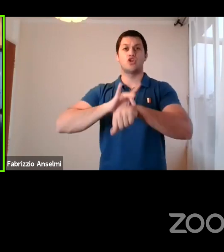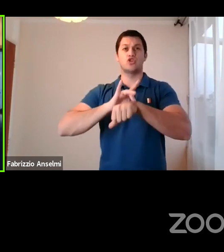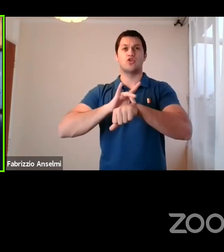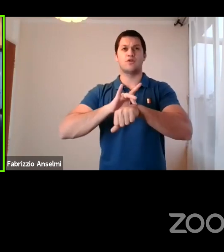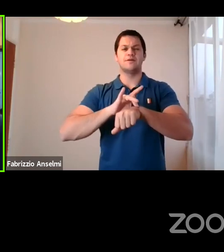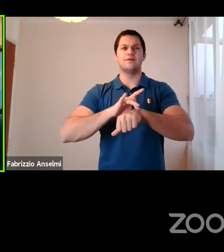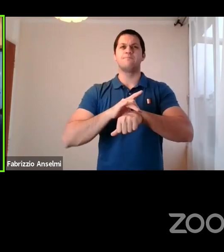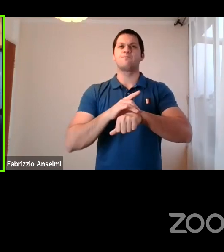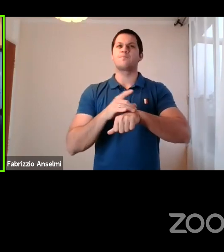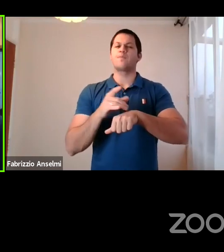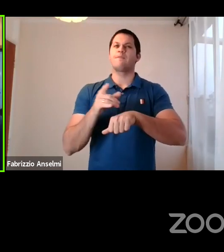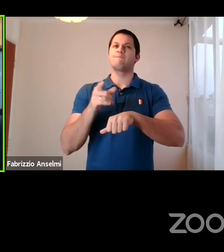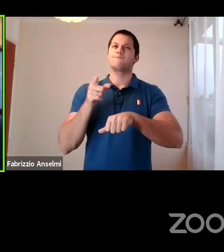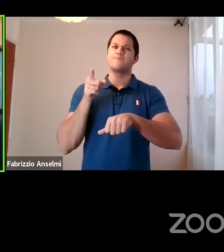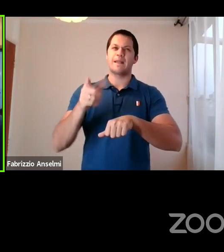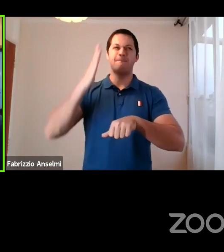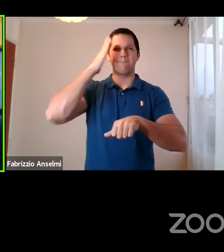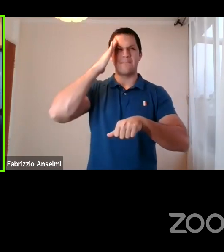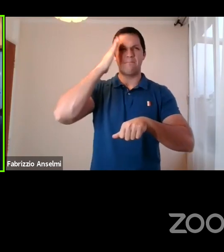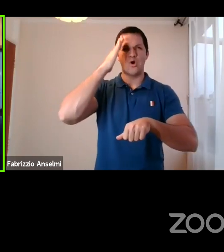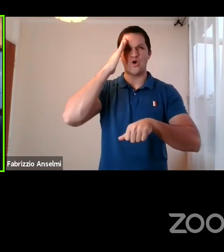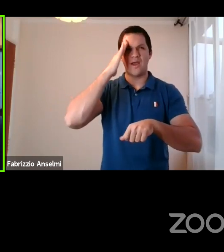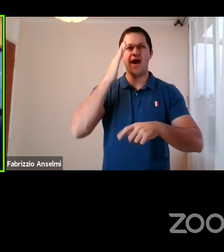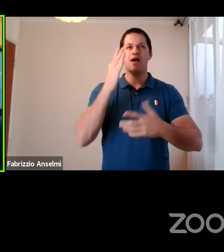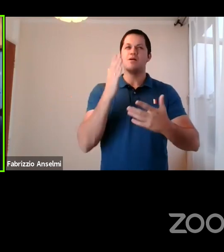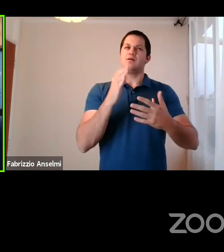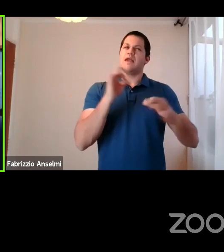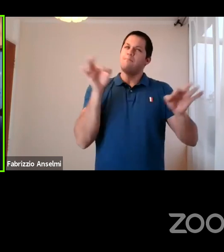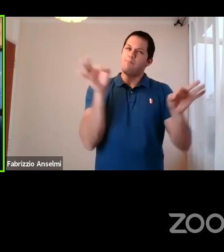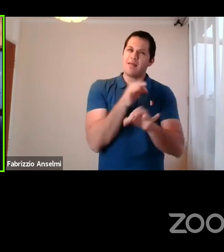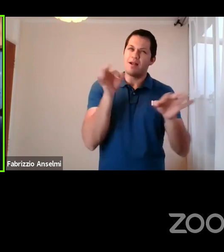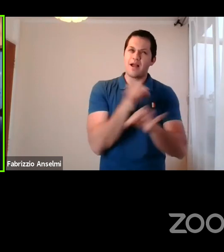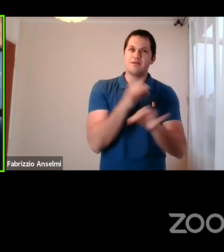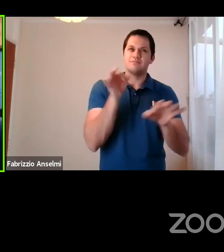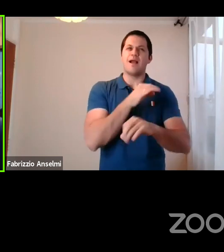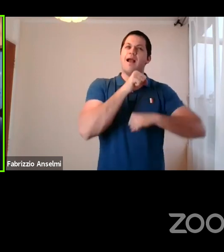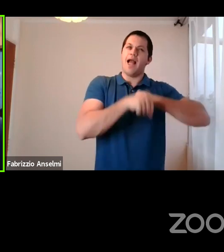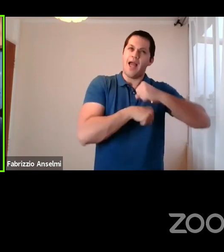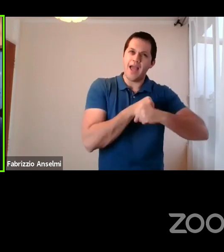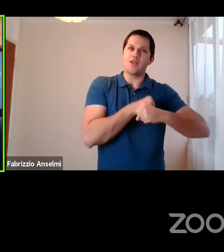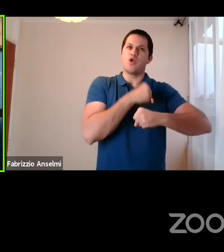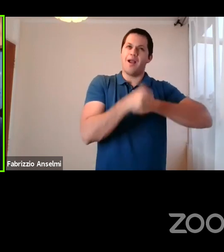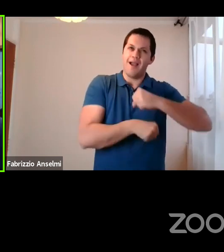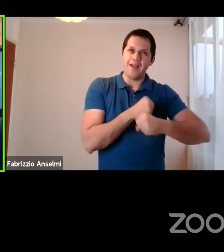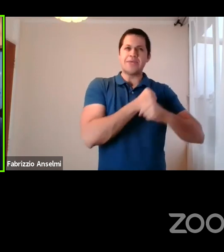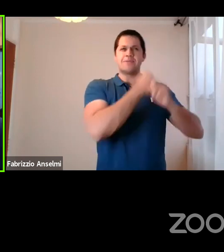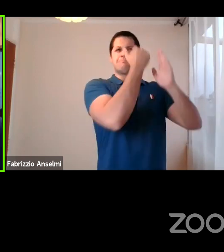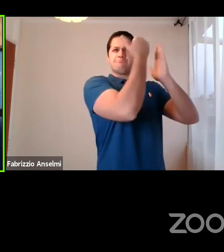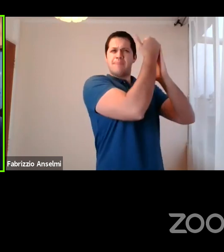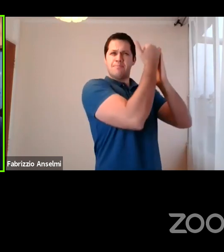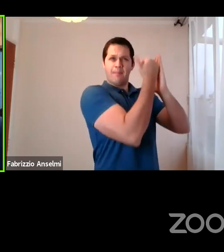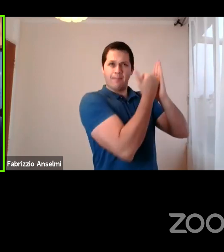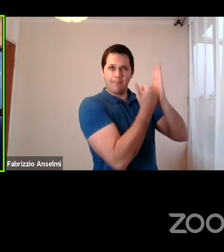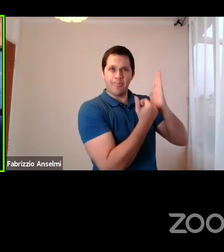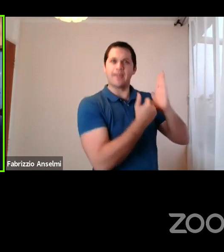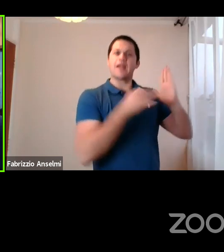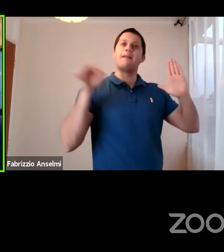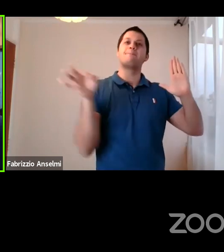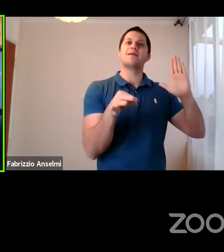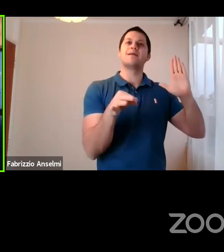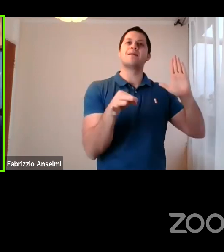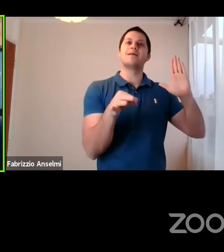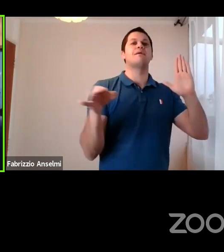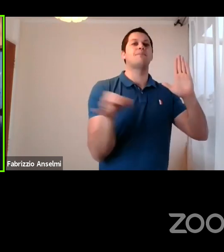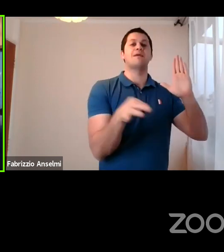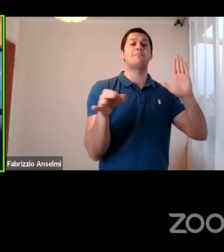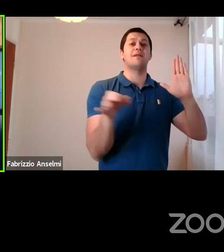muy concienzuda de año a año, década a década, de todo lo que fue pasando en el físico en esos primeros 50 años. Y uno de